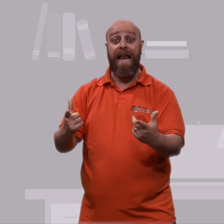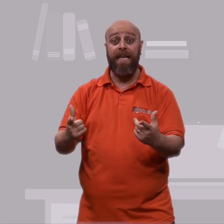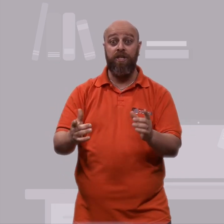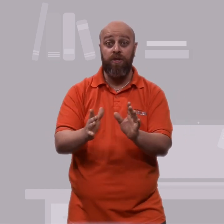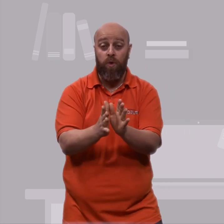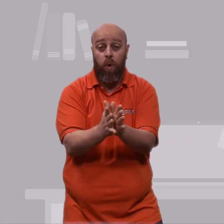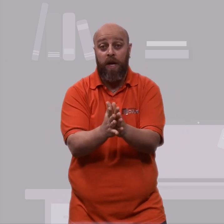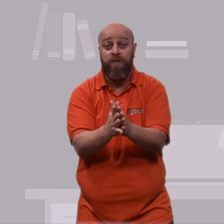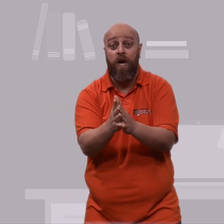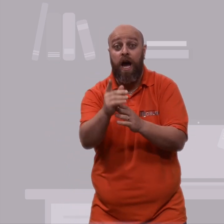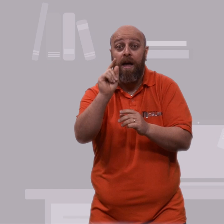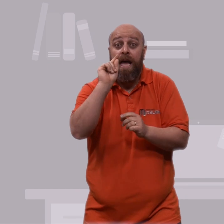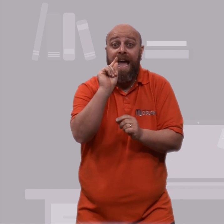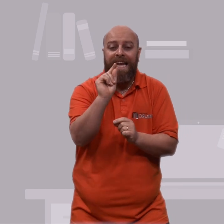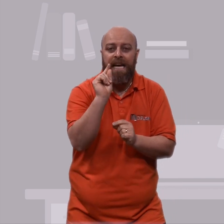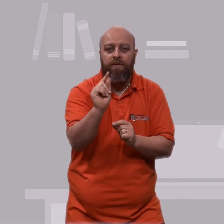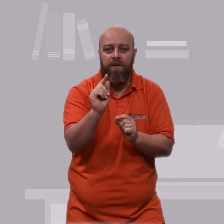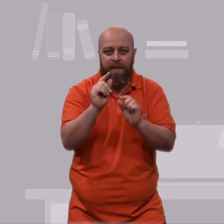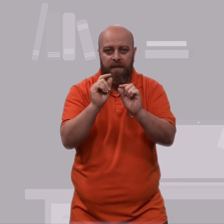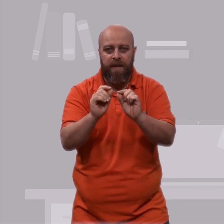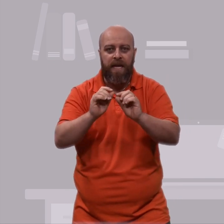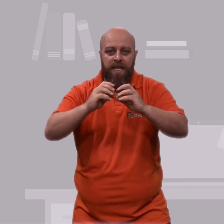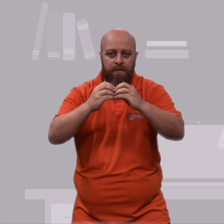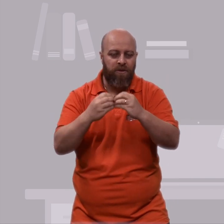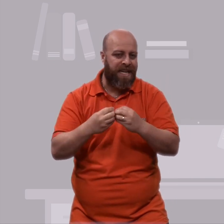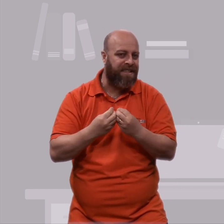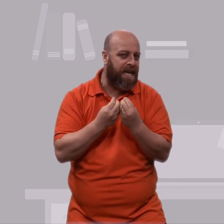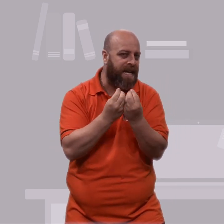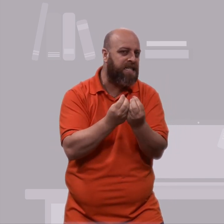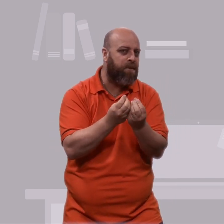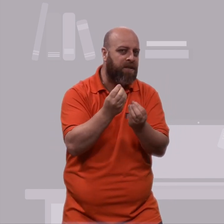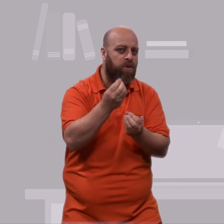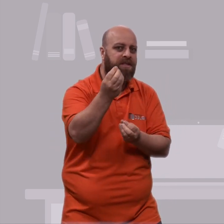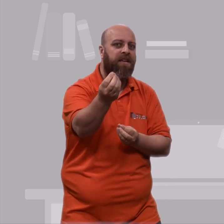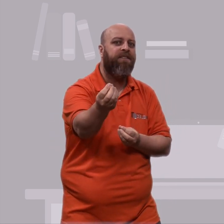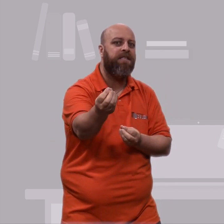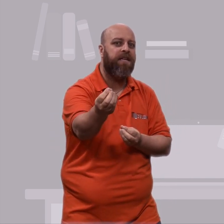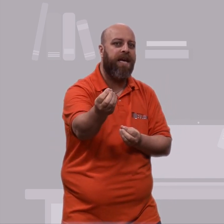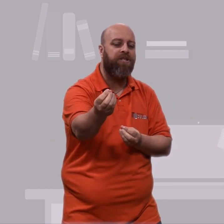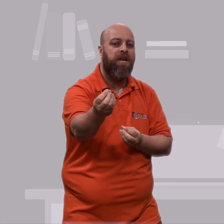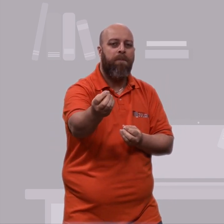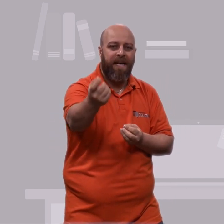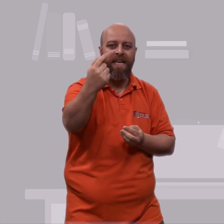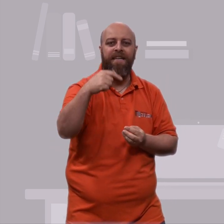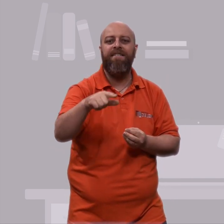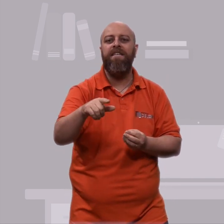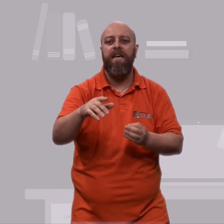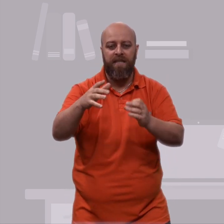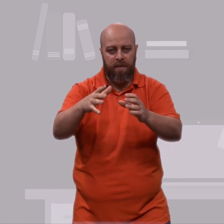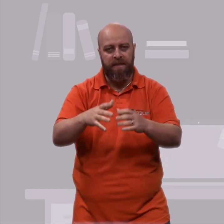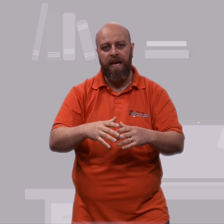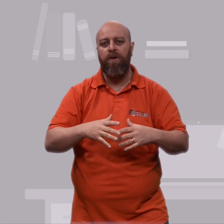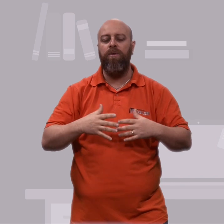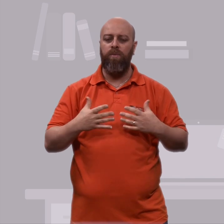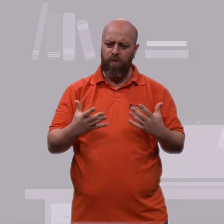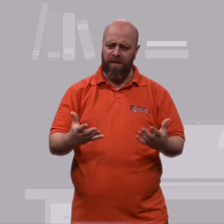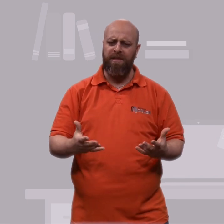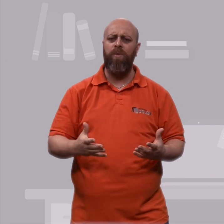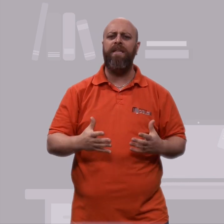além disso olha só é legal você perceber demonstrar interesse pelas coisas que ele faz à internet para que aí sim ele também tenha muita tranquilidade